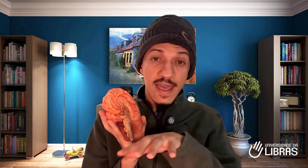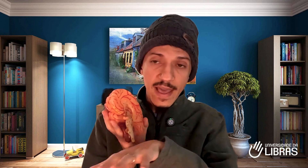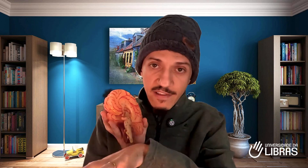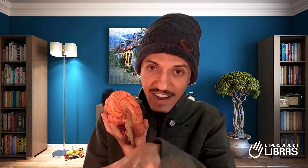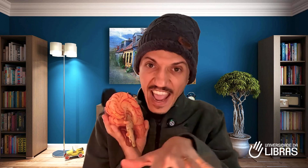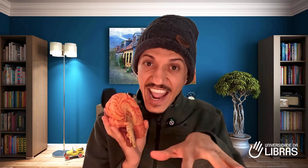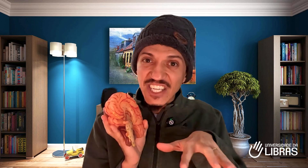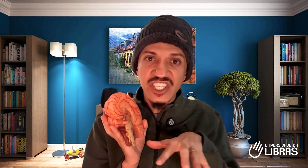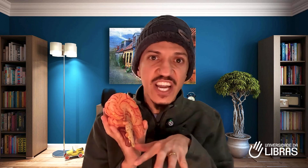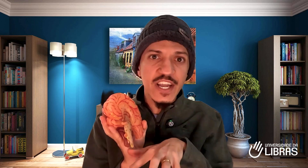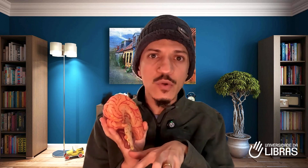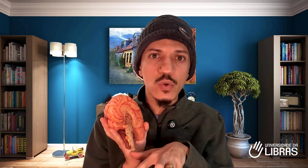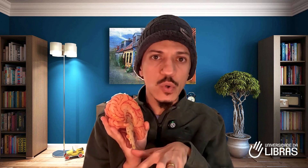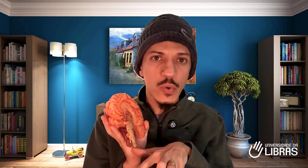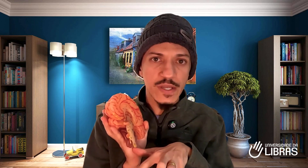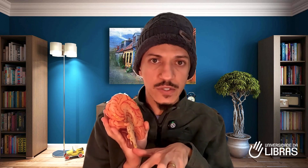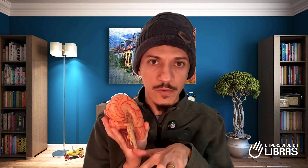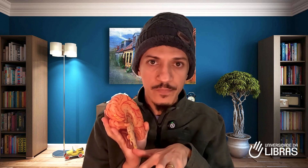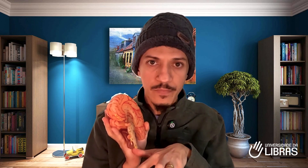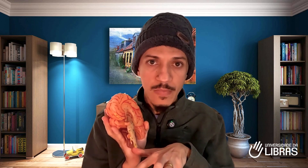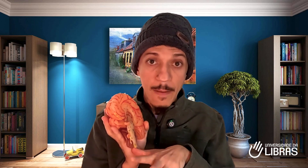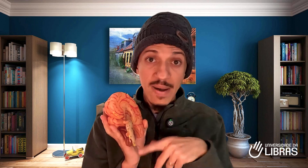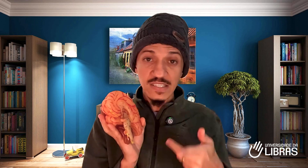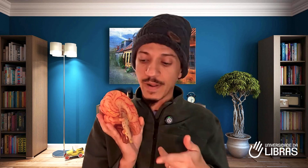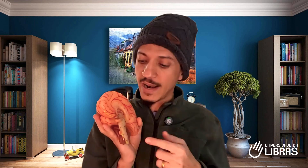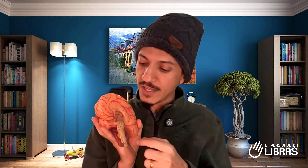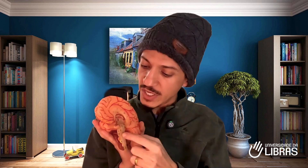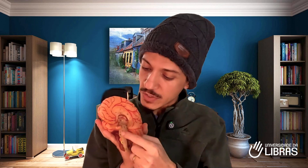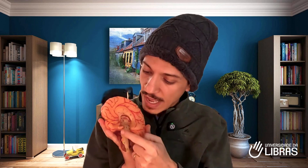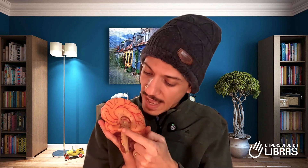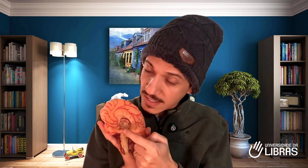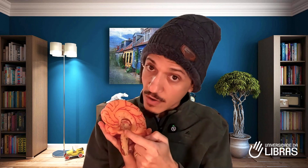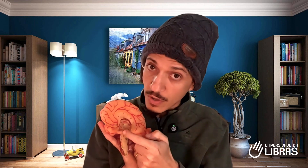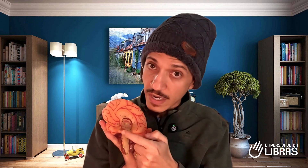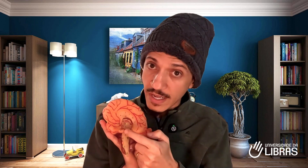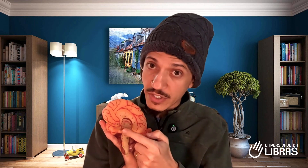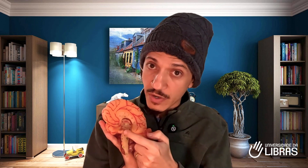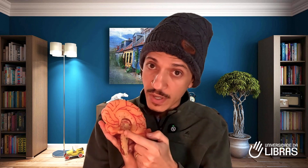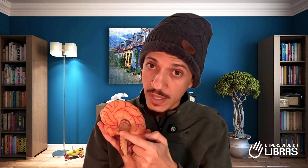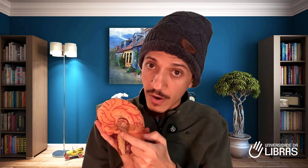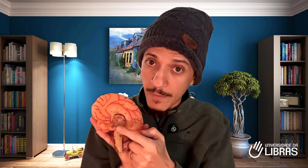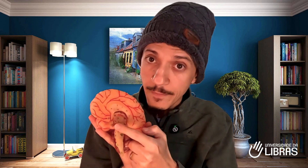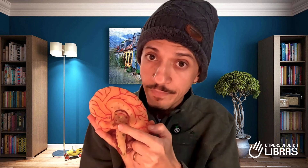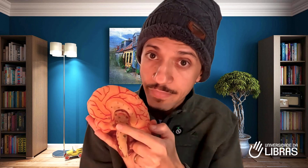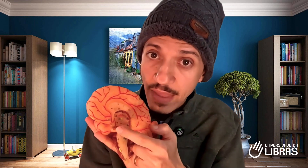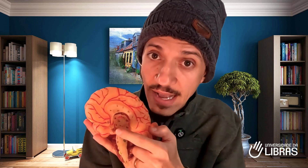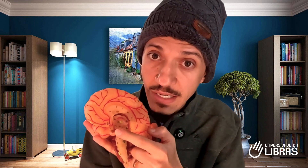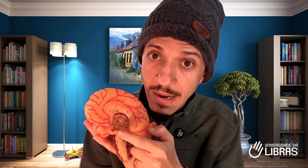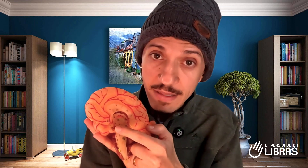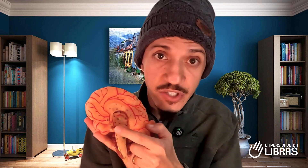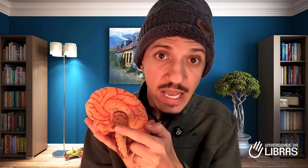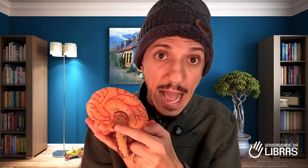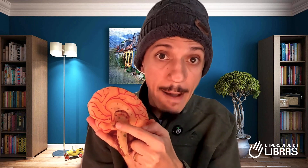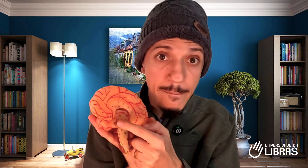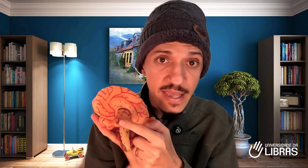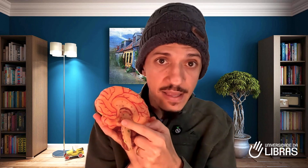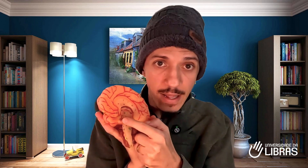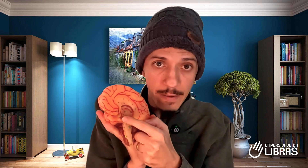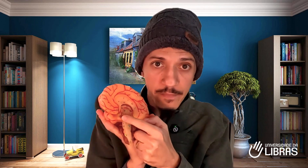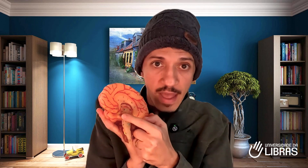vai regendo tudo isso. Mas, para além disso, essa outra região aqui, ó, é chamada de amígdala. E